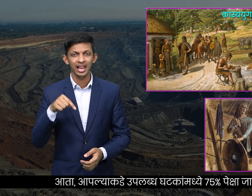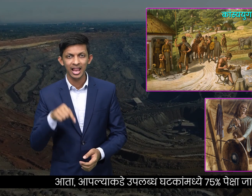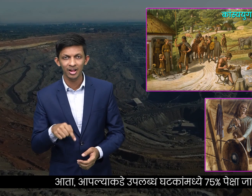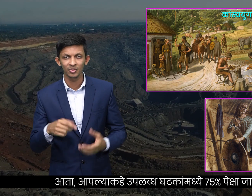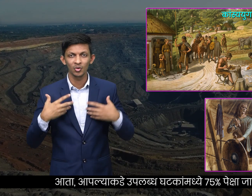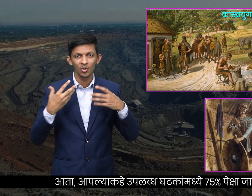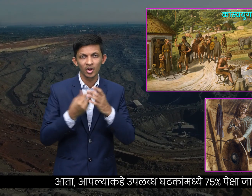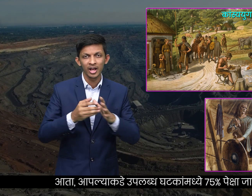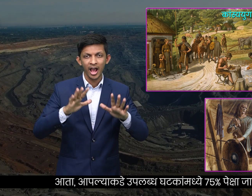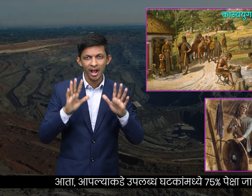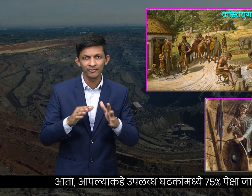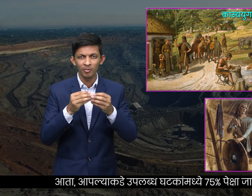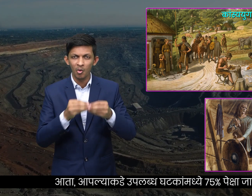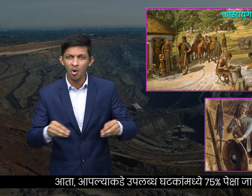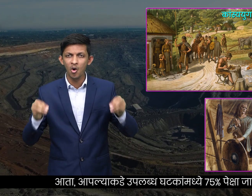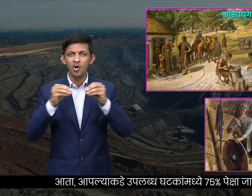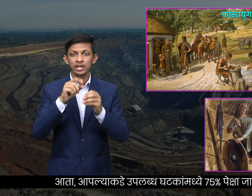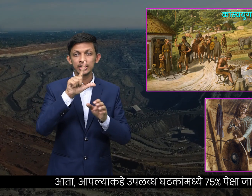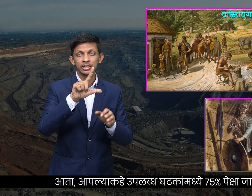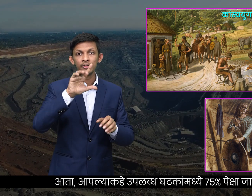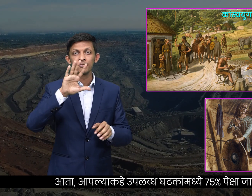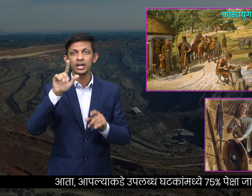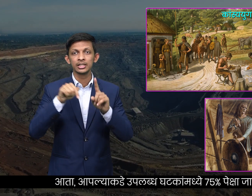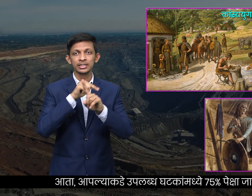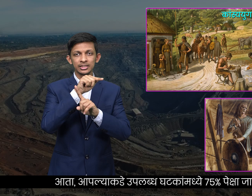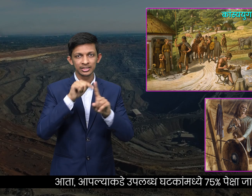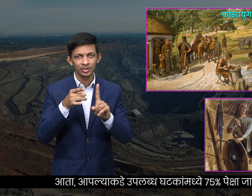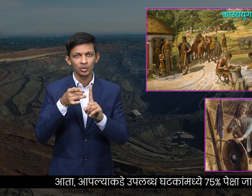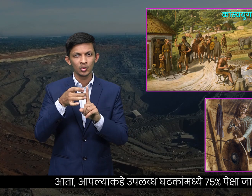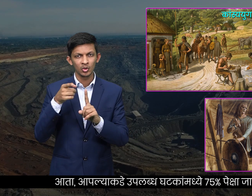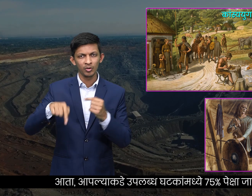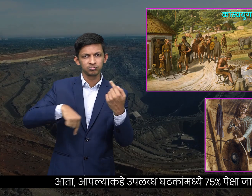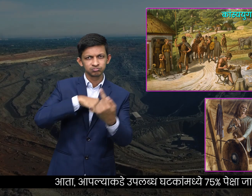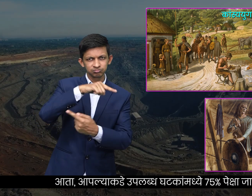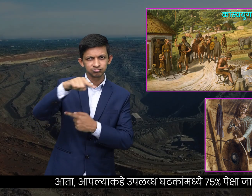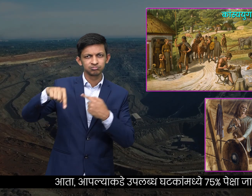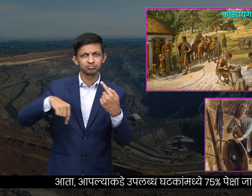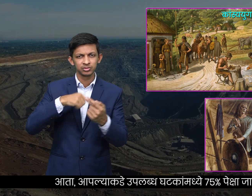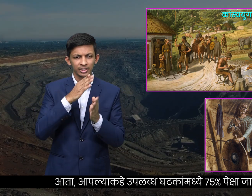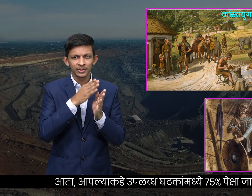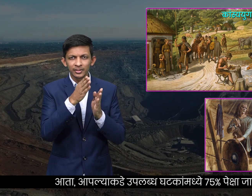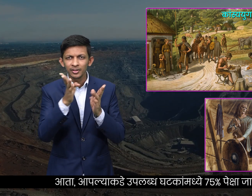आता आपल्याकडे उपलब्ध घटकांमध्ये 75% पेक्षा जास्त धातू आहेत.